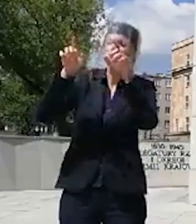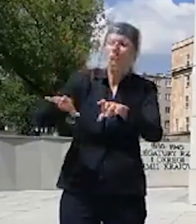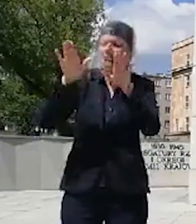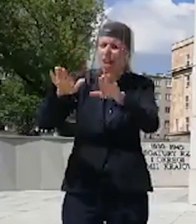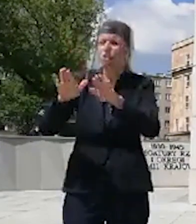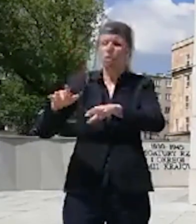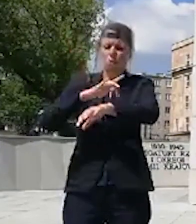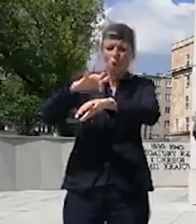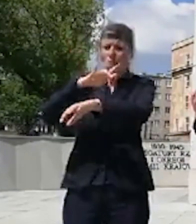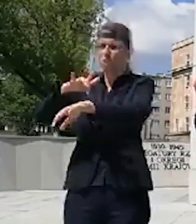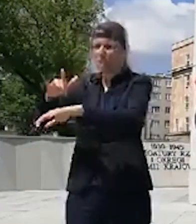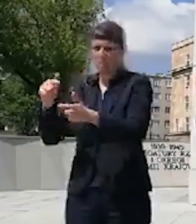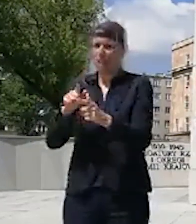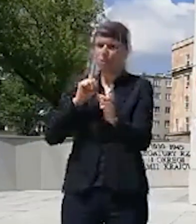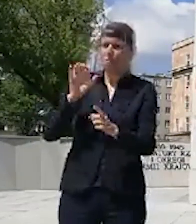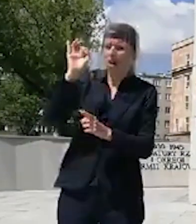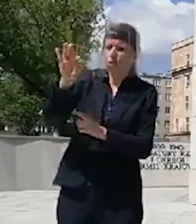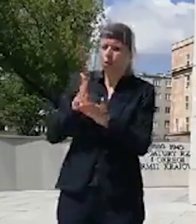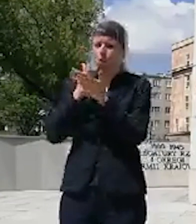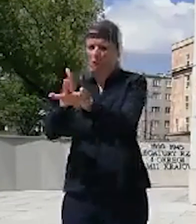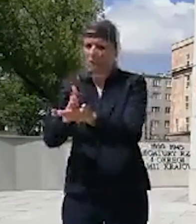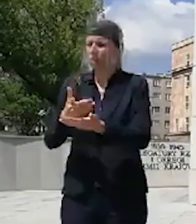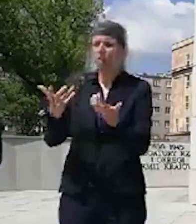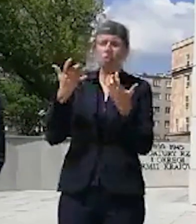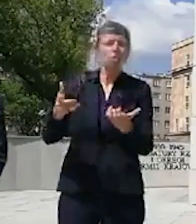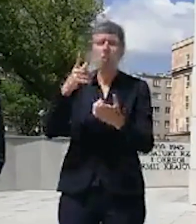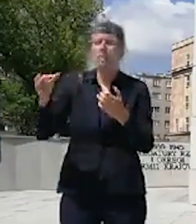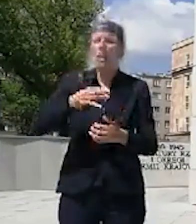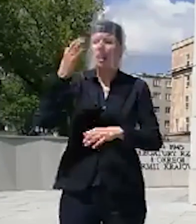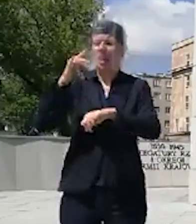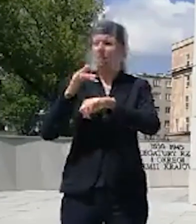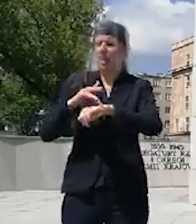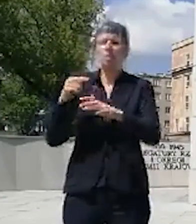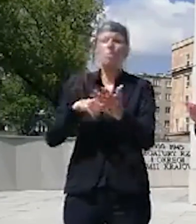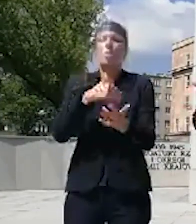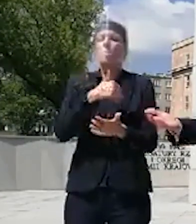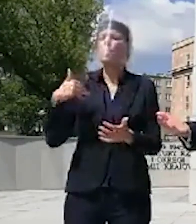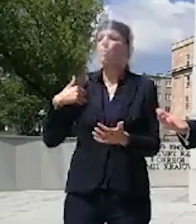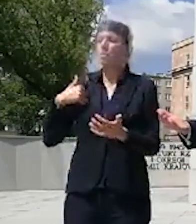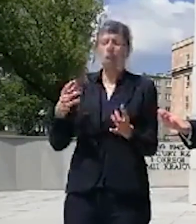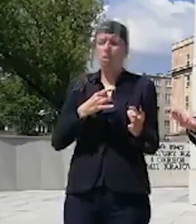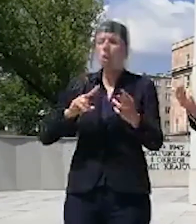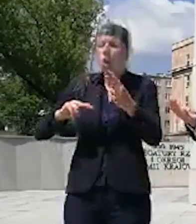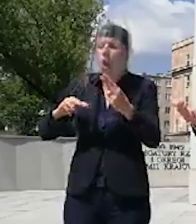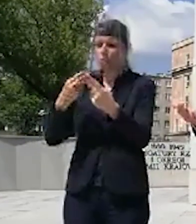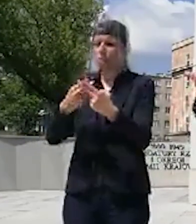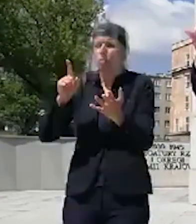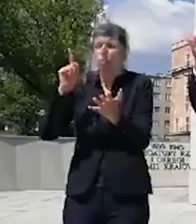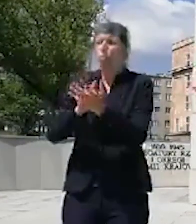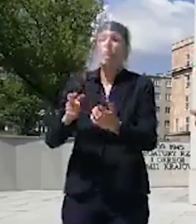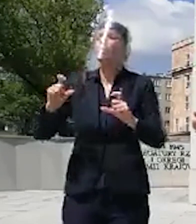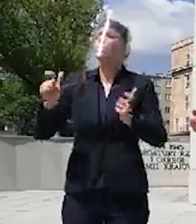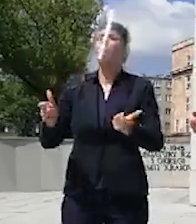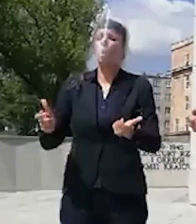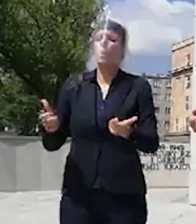są jego doradcami, szlifowali, chcieli, żeby jak najlepiej wypadło, żeby ta Polska wreszcie odpowiedziała. I co i nic, bo myśmy wstali z kolan i